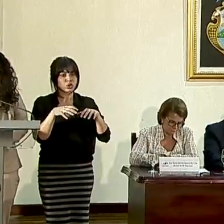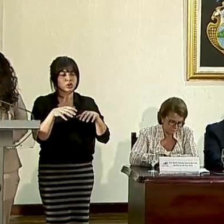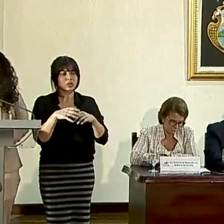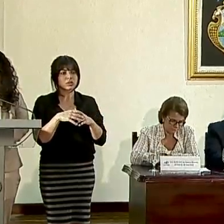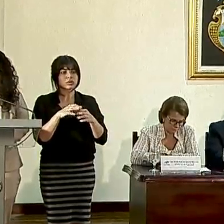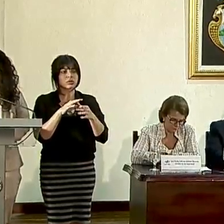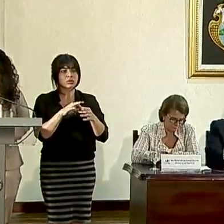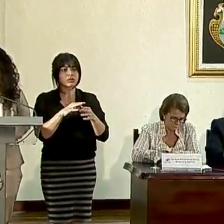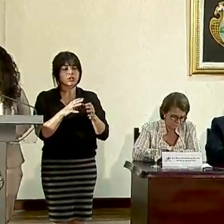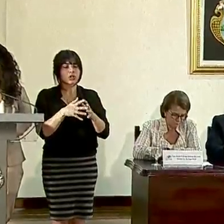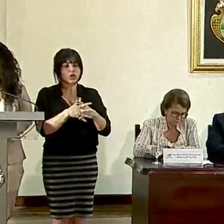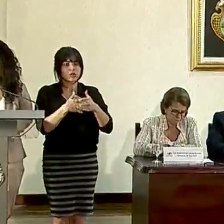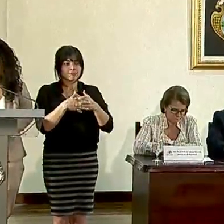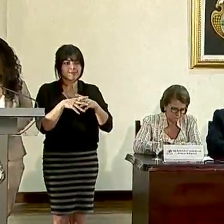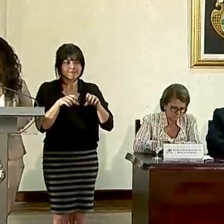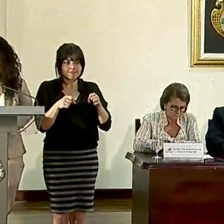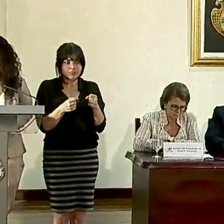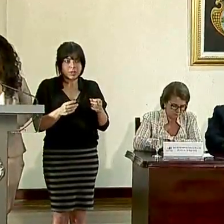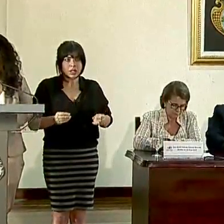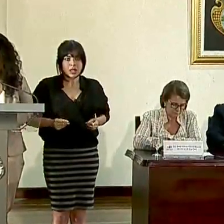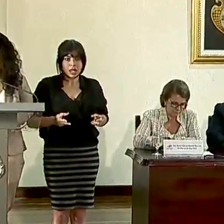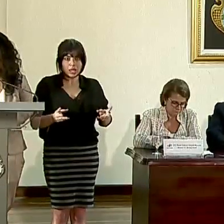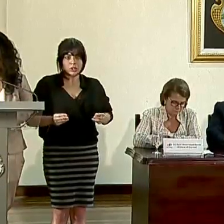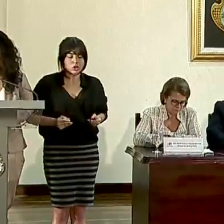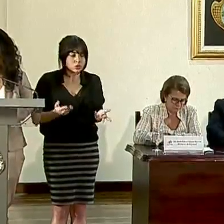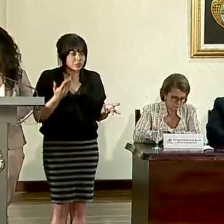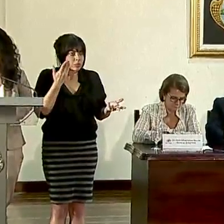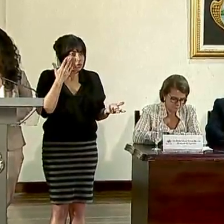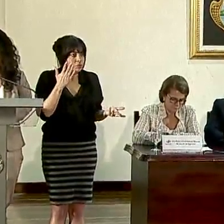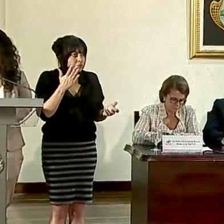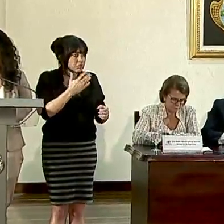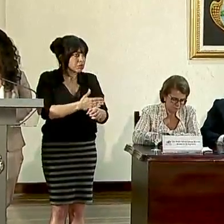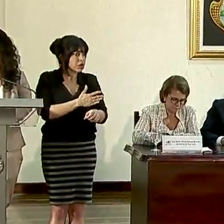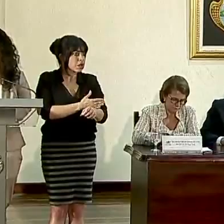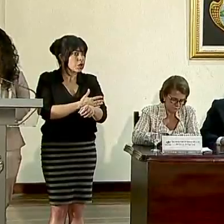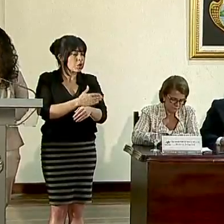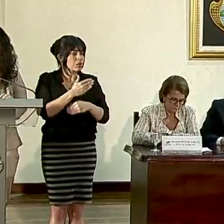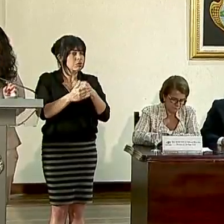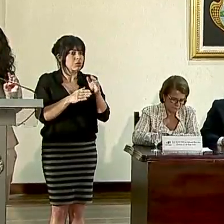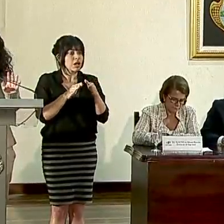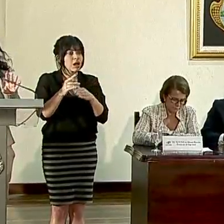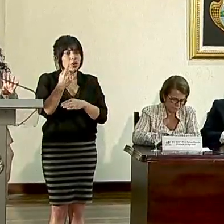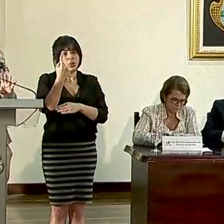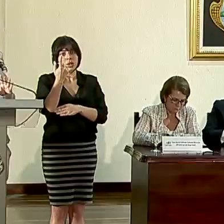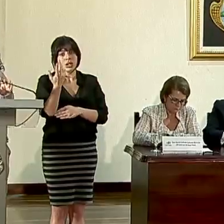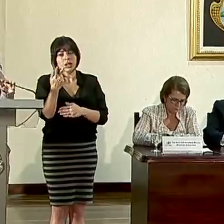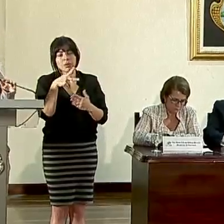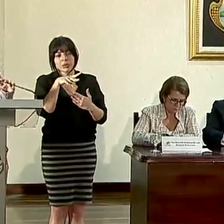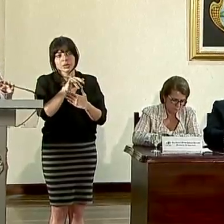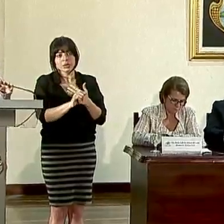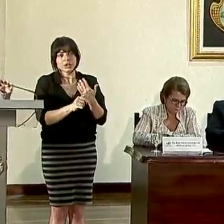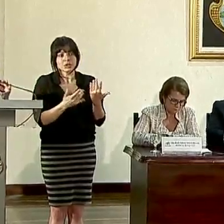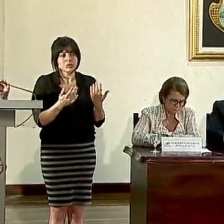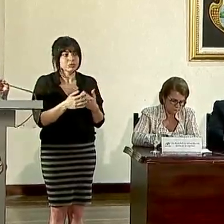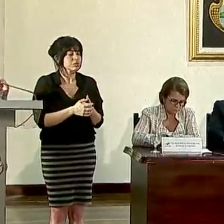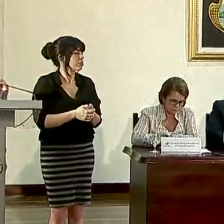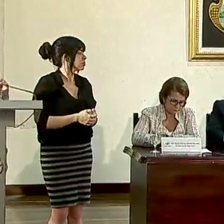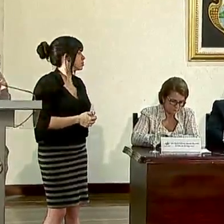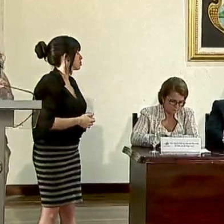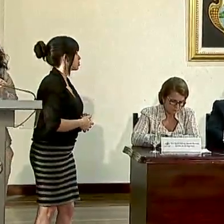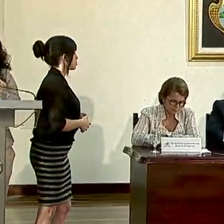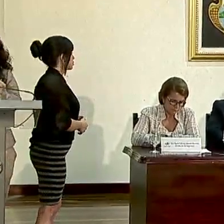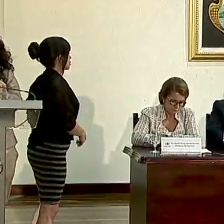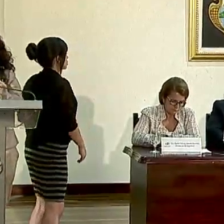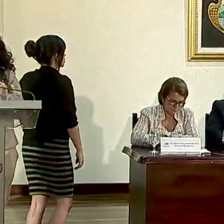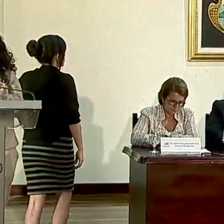a contención de gasto, no sé, mejoramiento de gestión de caja única y proyectos de esos? Gracias.